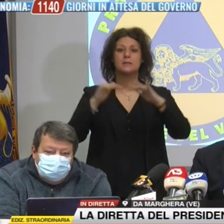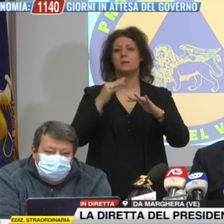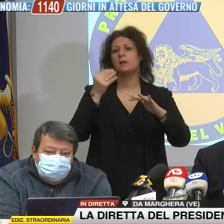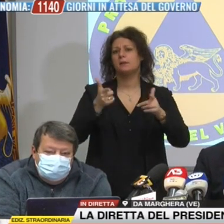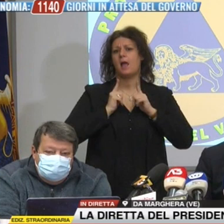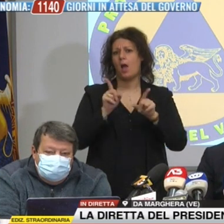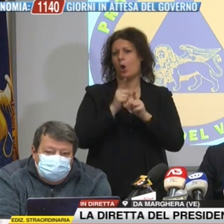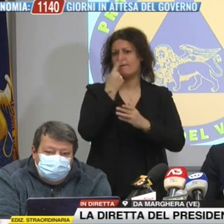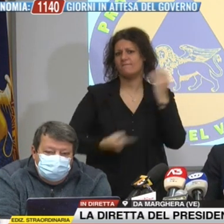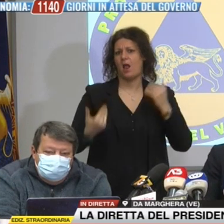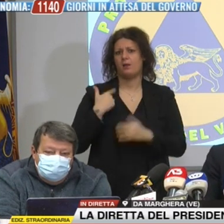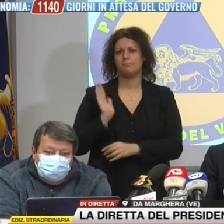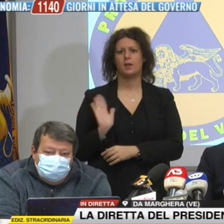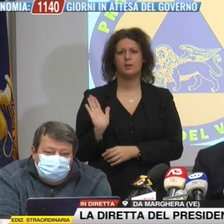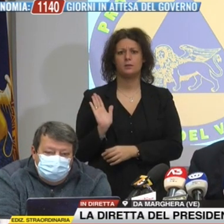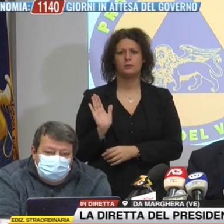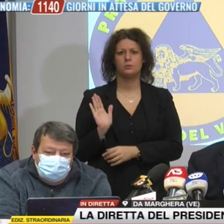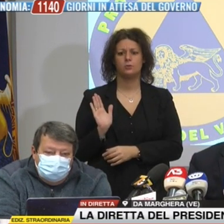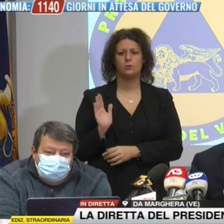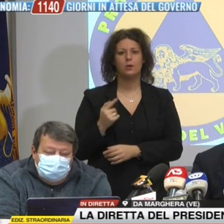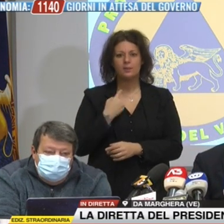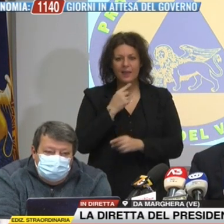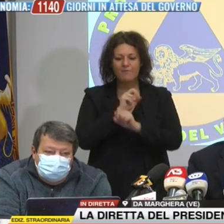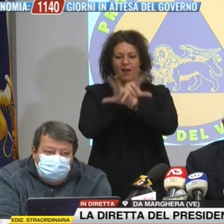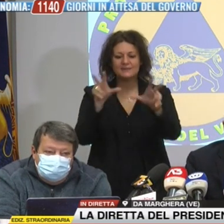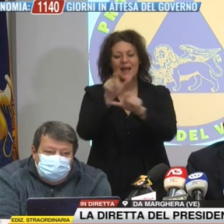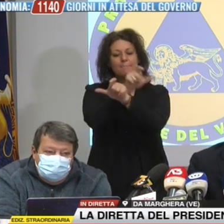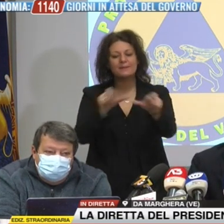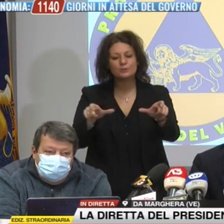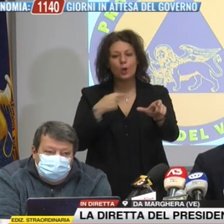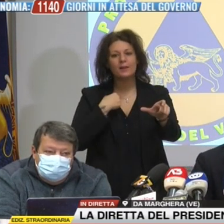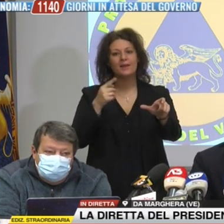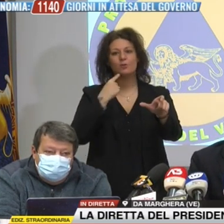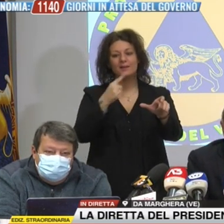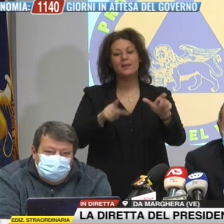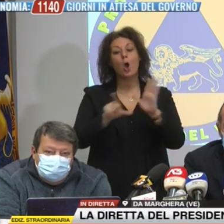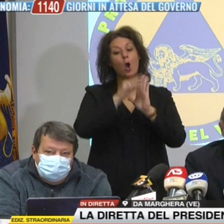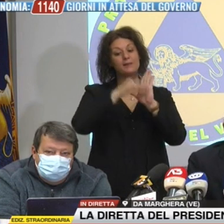delle persone con un'ordinanza non fare quella cosa perché ti fa male. Cioè.